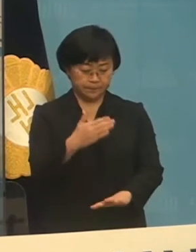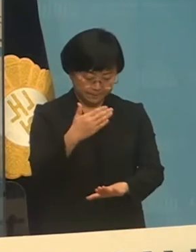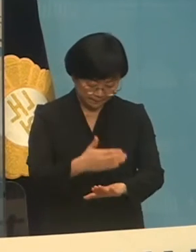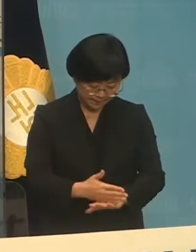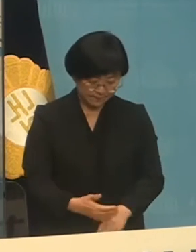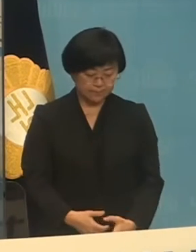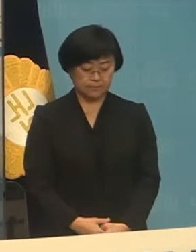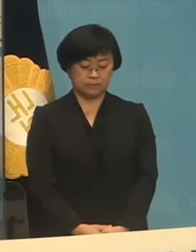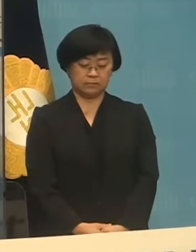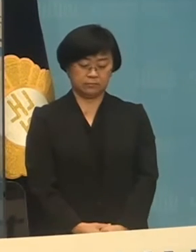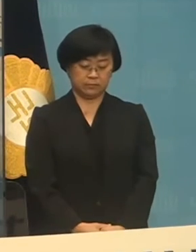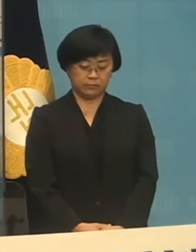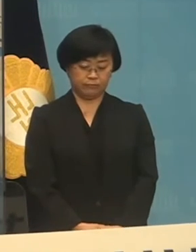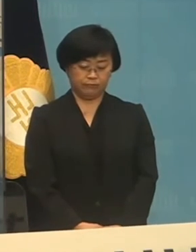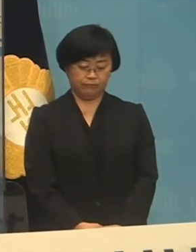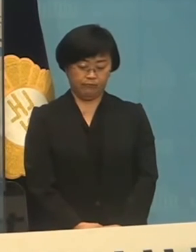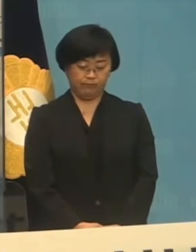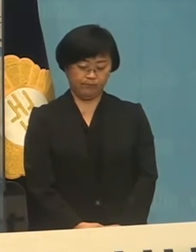감사합니다.